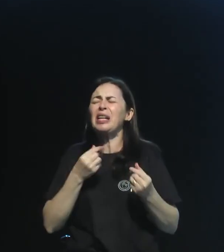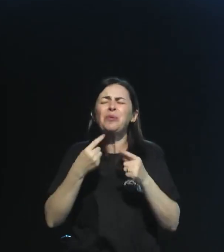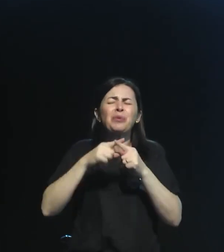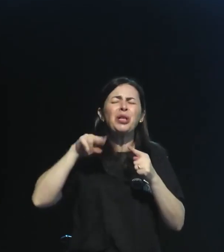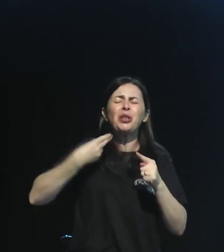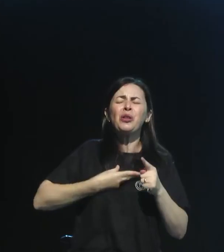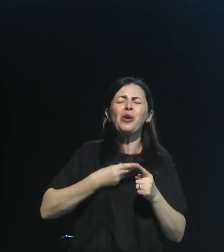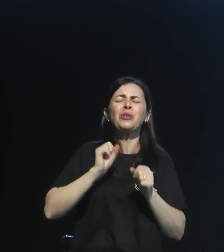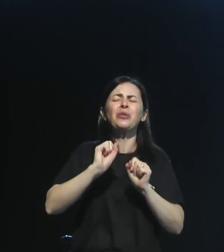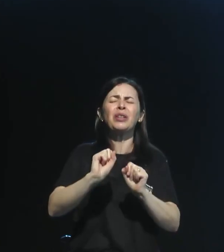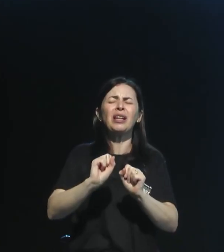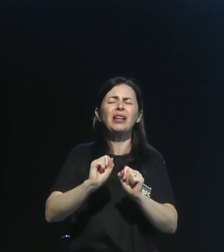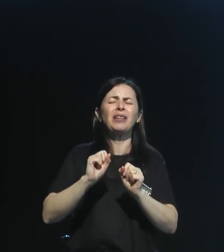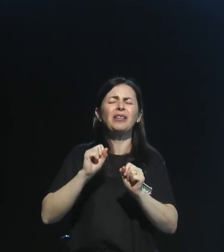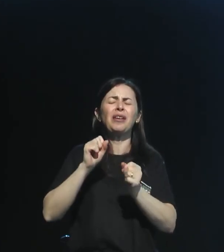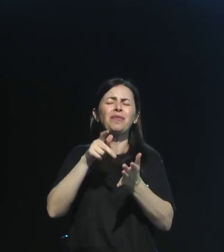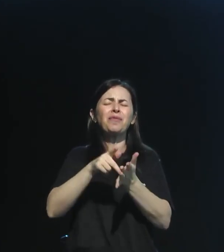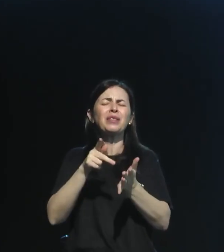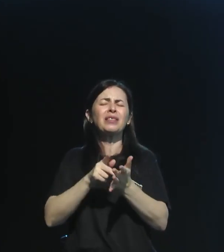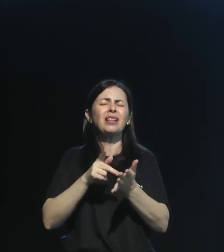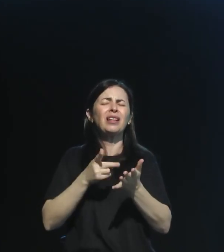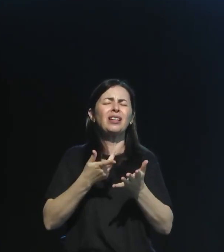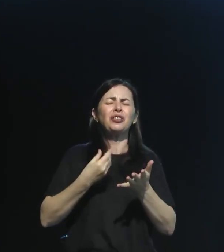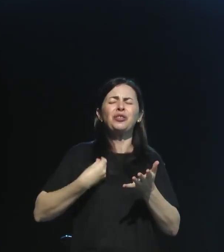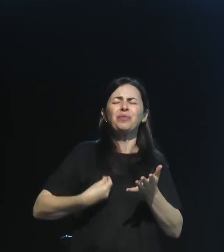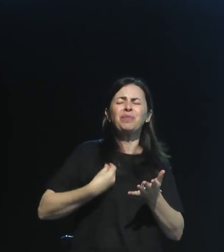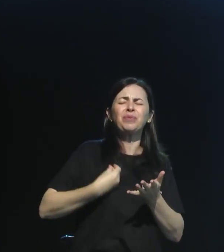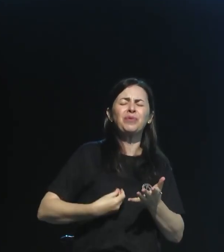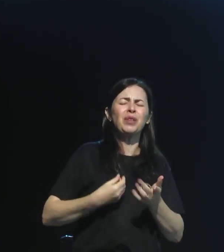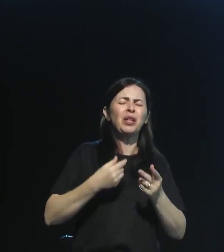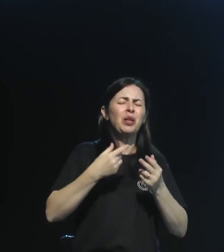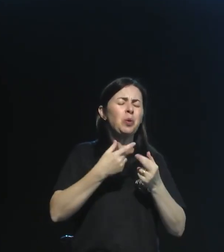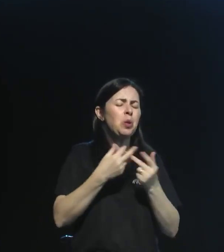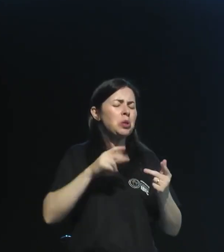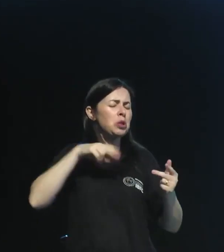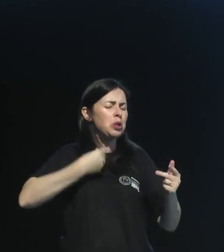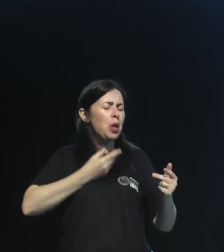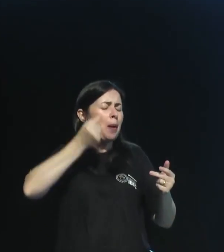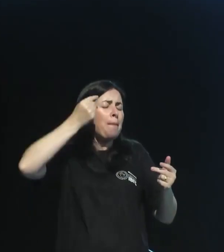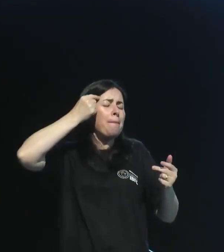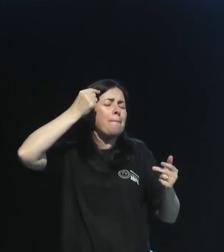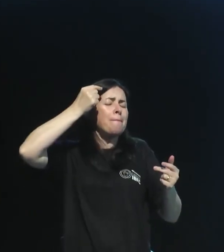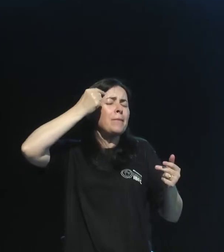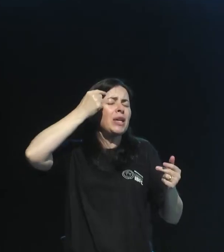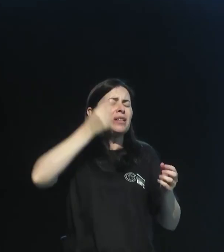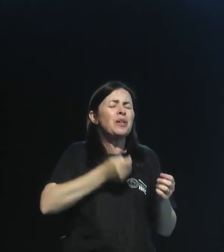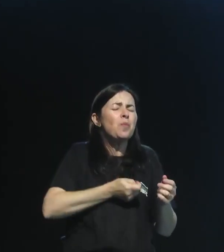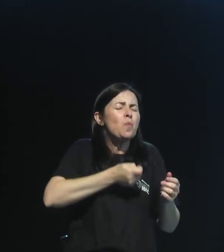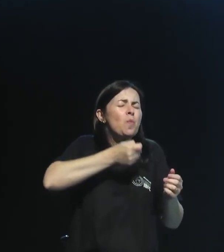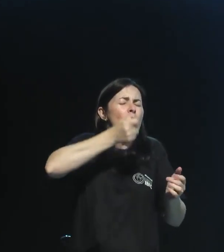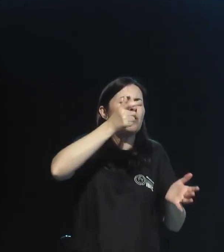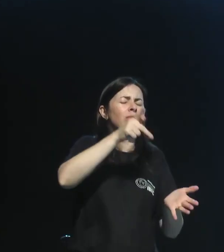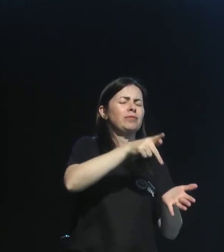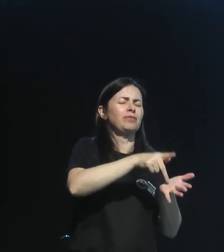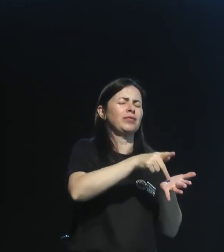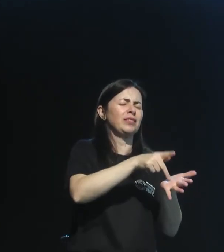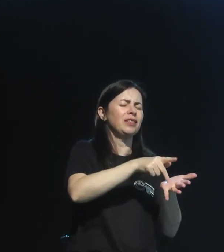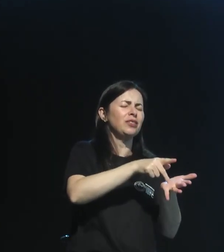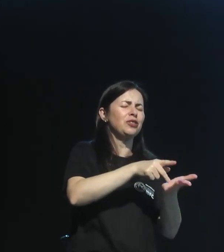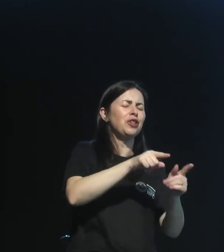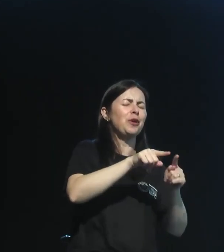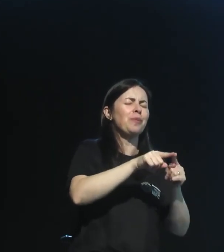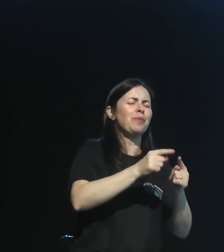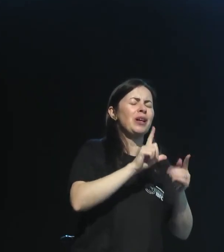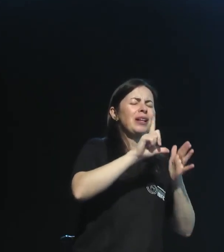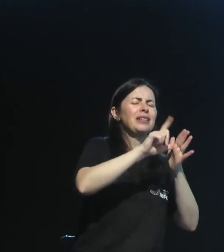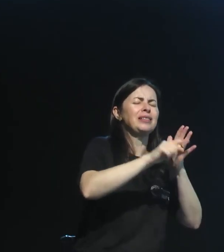verdades, a vivermos coisas que parecem ser verdade, que são quase verdade, mas que o resultado,